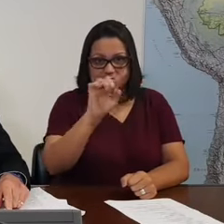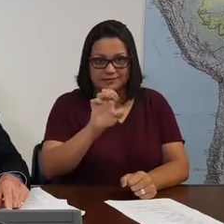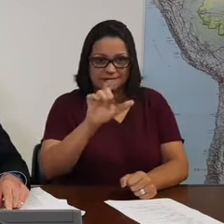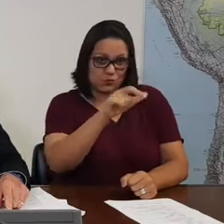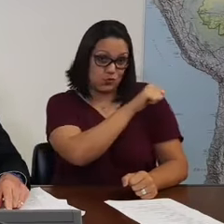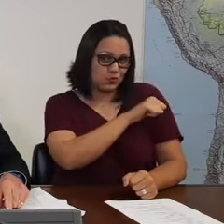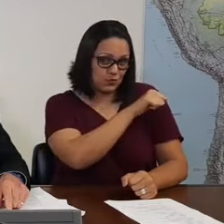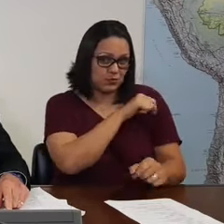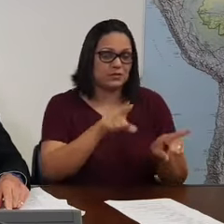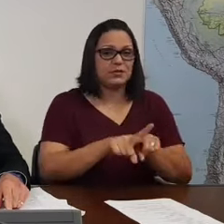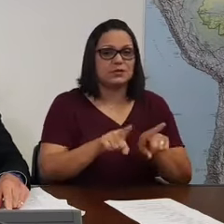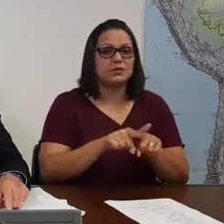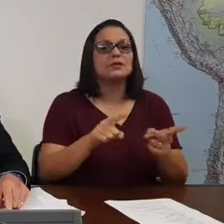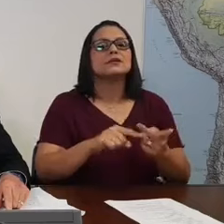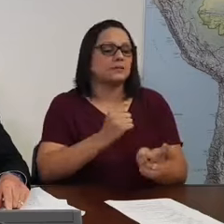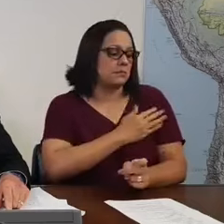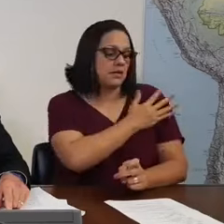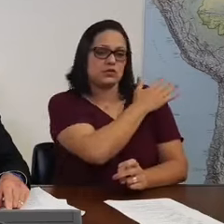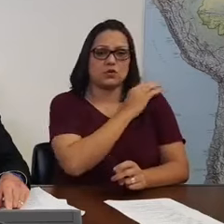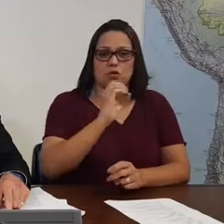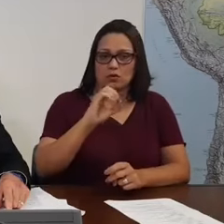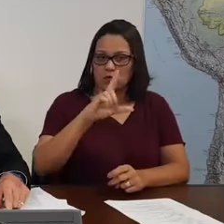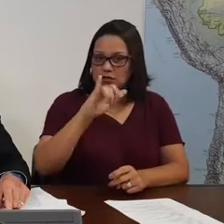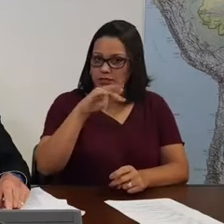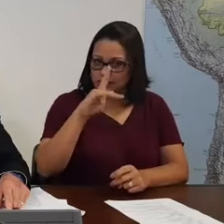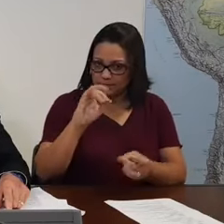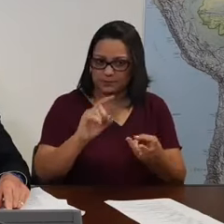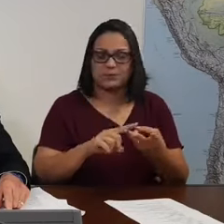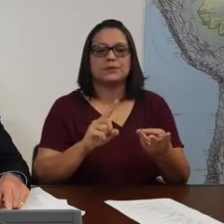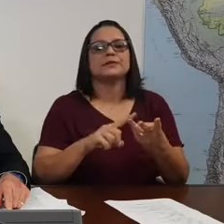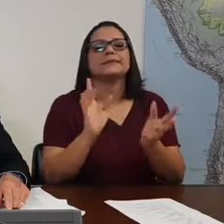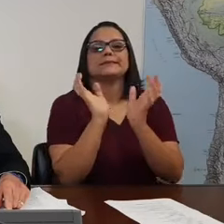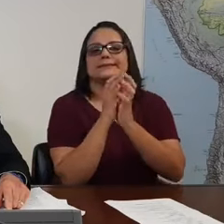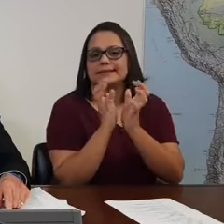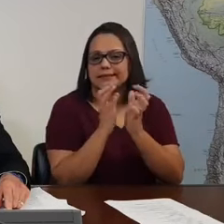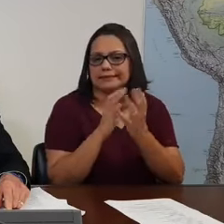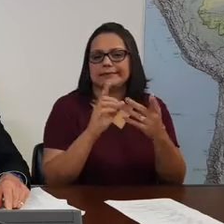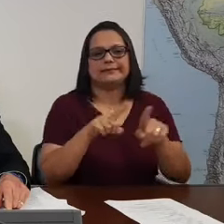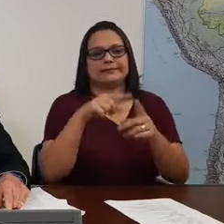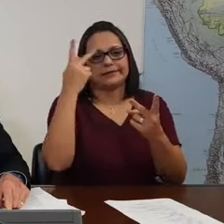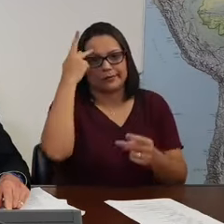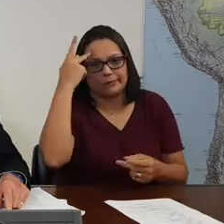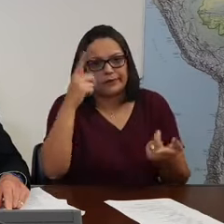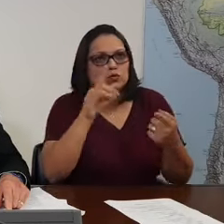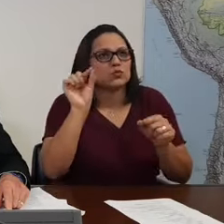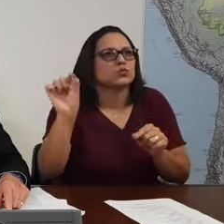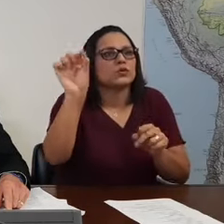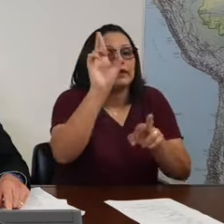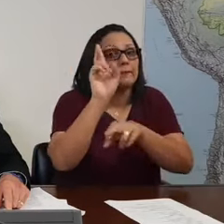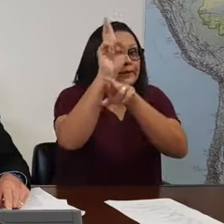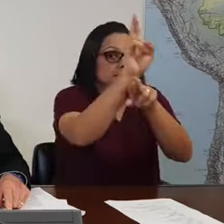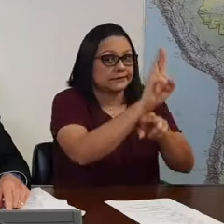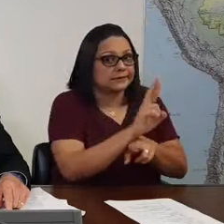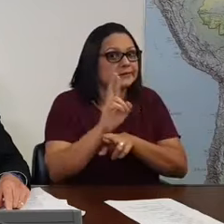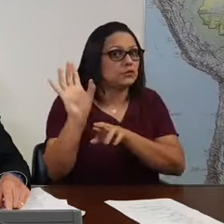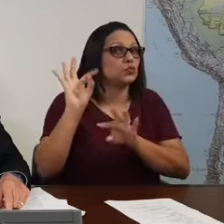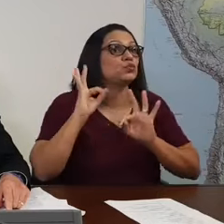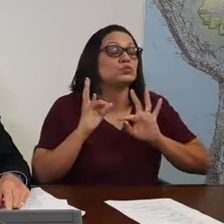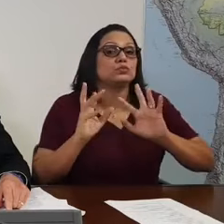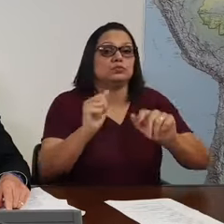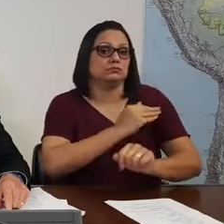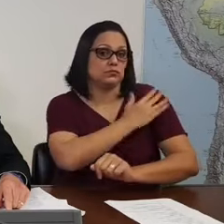senador, os comandantes gerais da PM de São Paulo, Santa Catarina, que representa também todos os comandantes do Brasil,